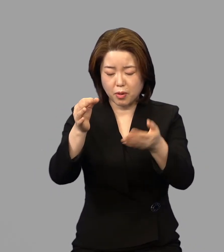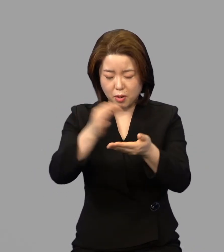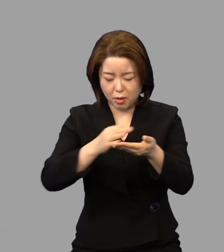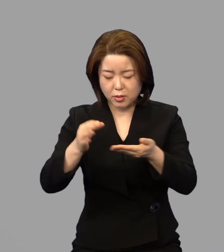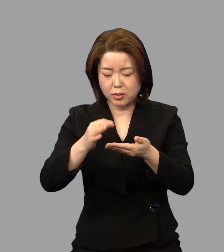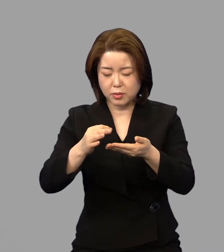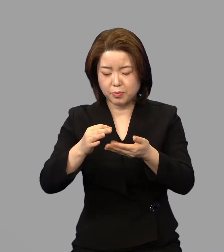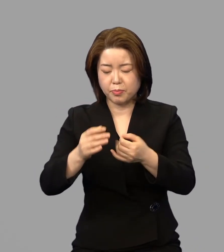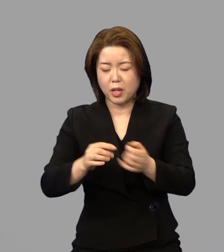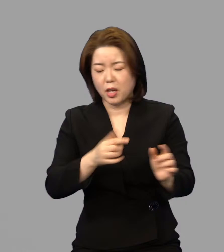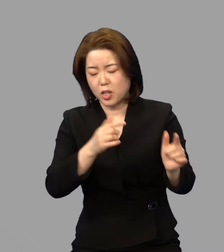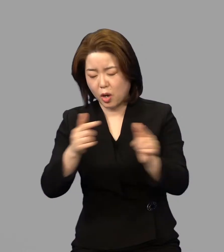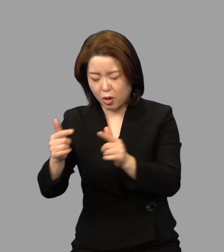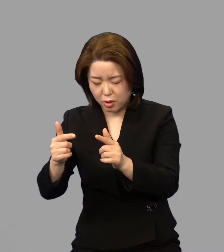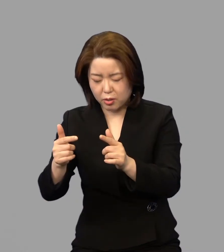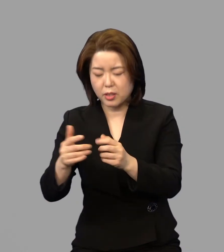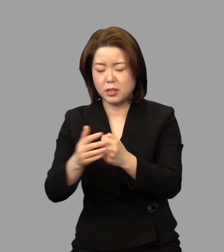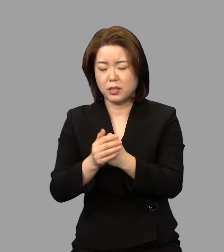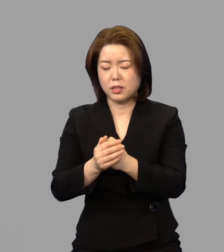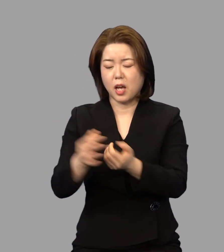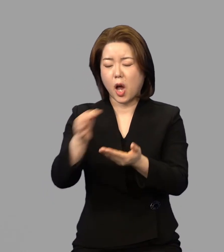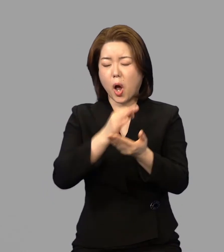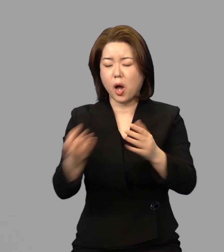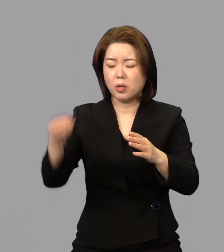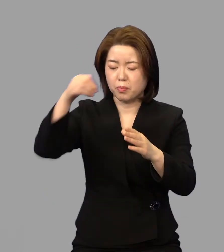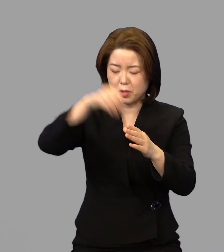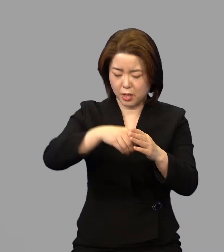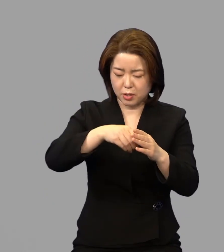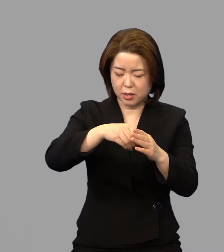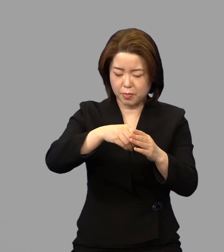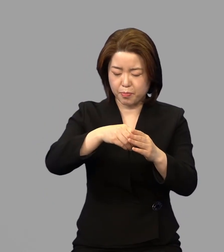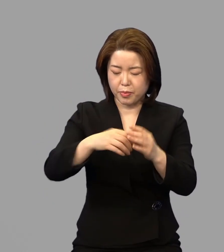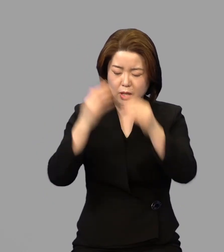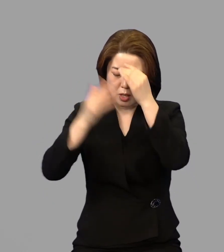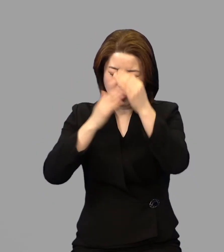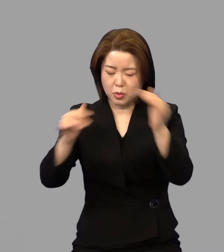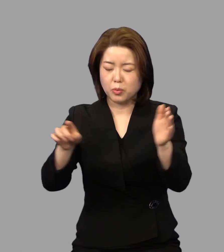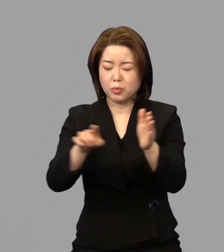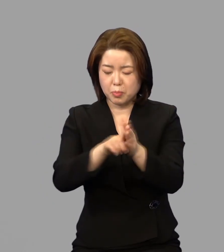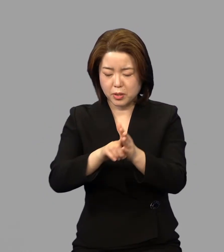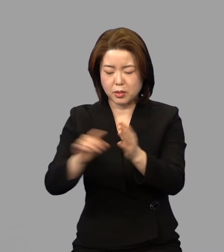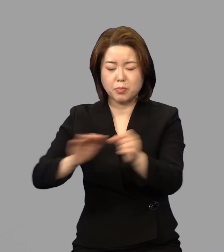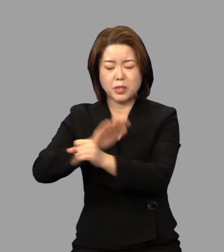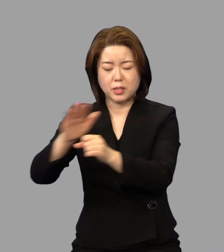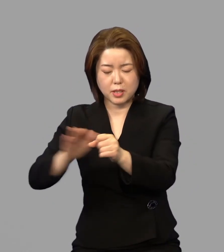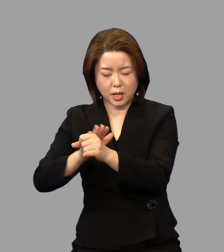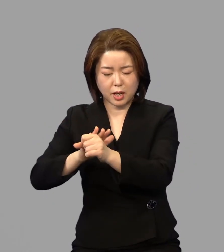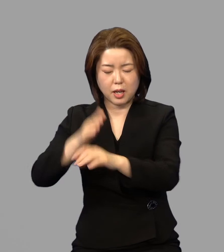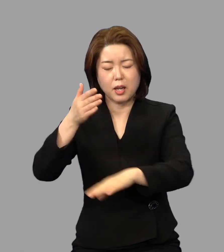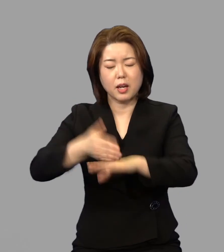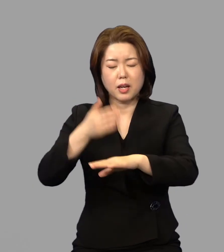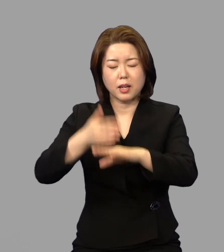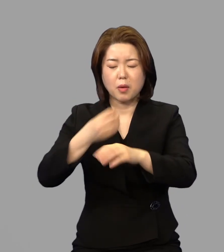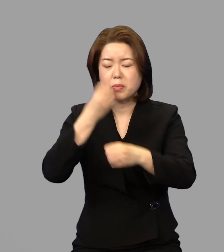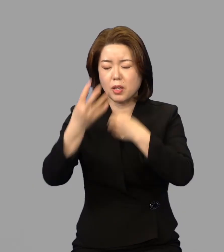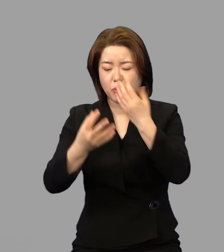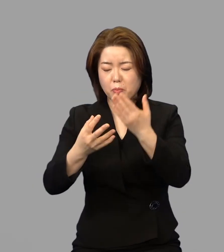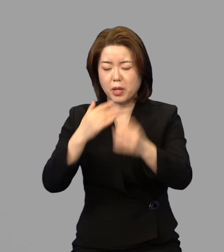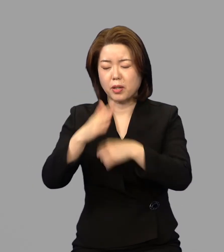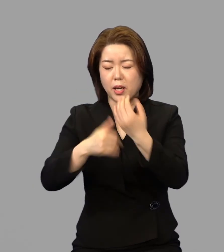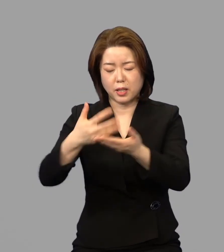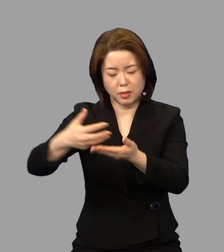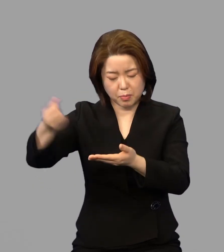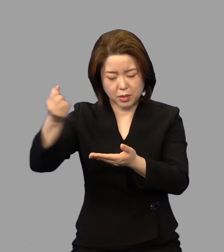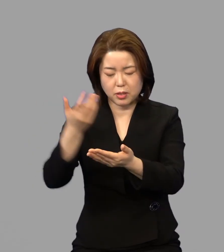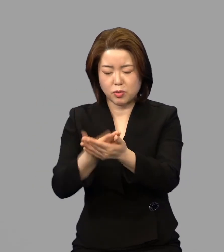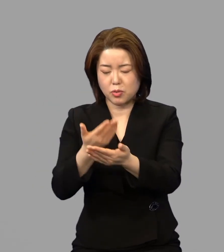드려진 모든 헌금들에 담겨져 있는 성도들의 믿음과 사랑과 감사의 고백을 하나님 받아